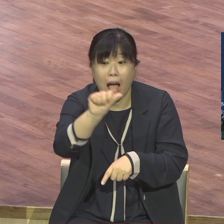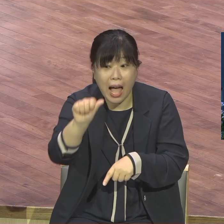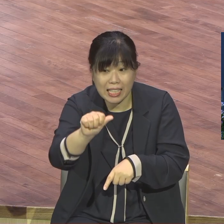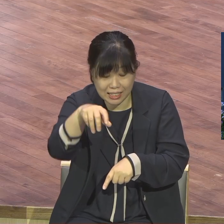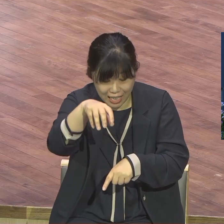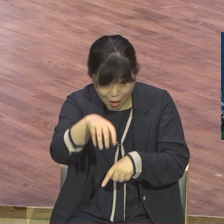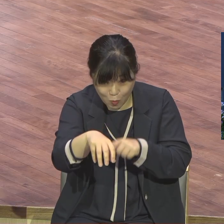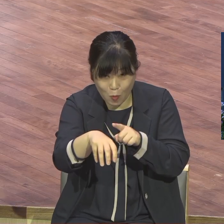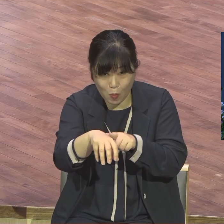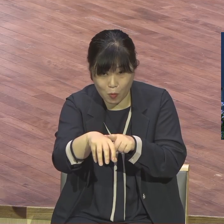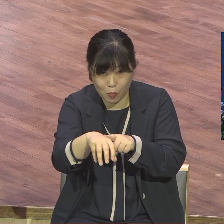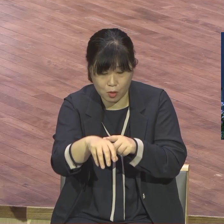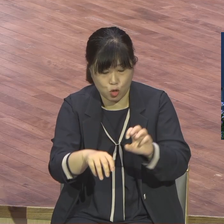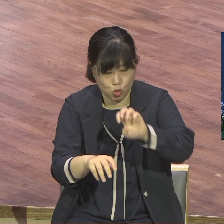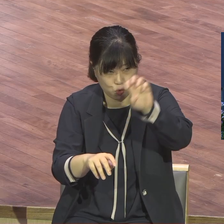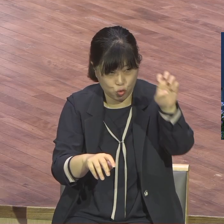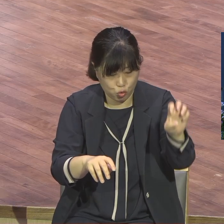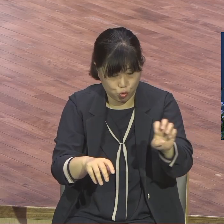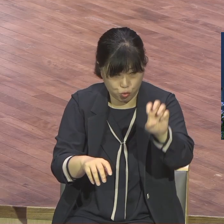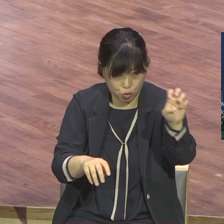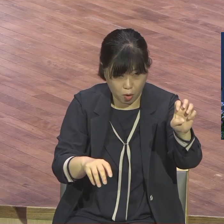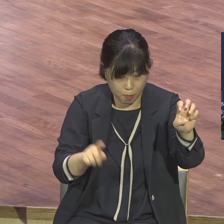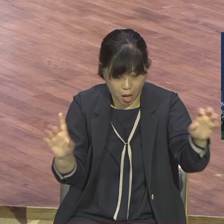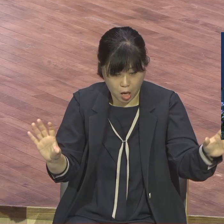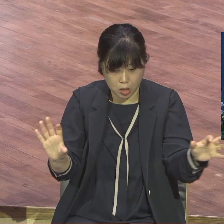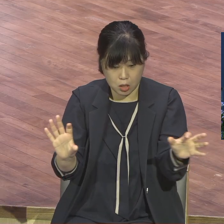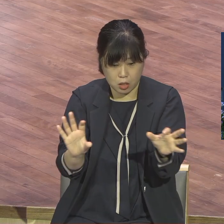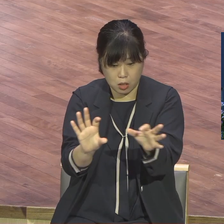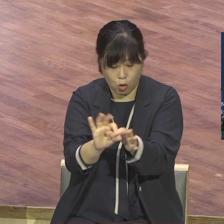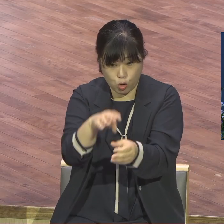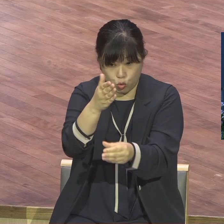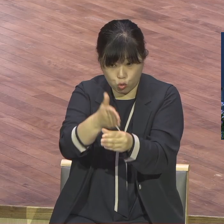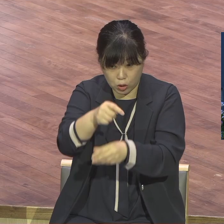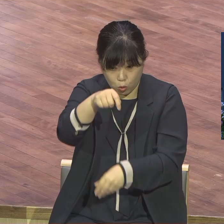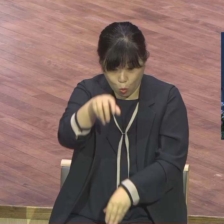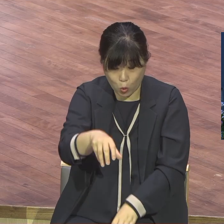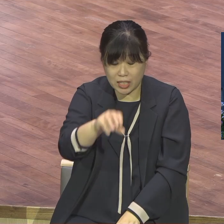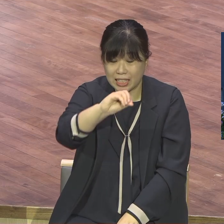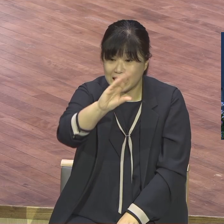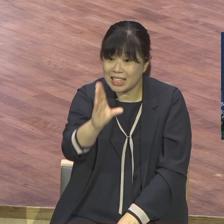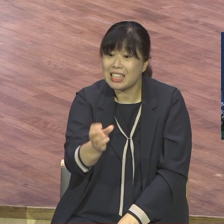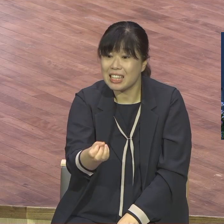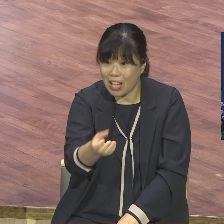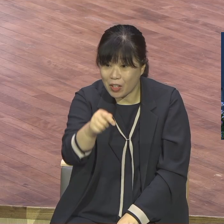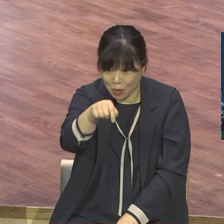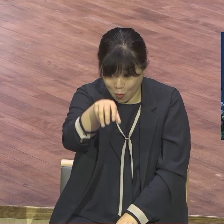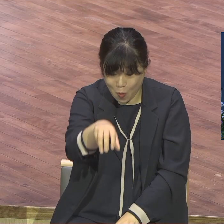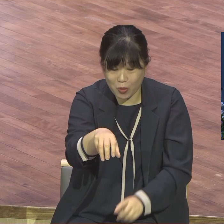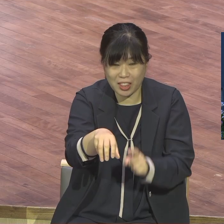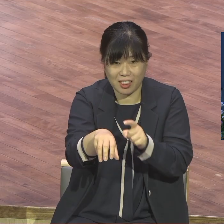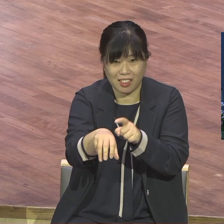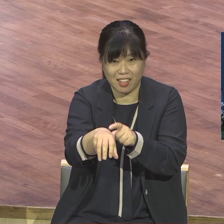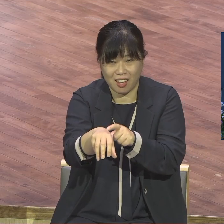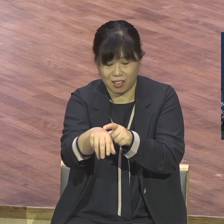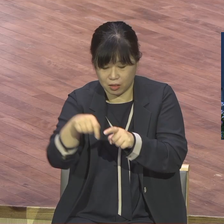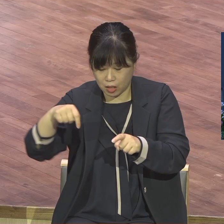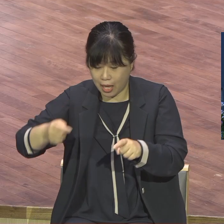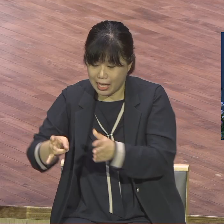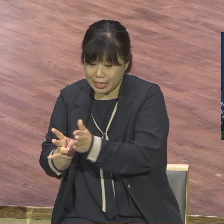터키에서 이 유럽과 아시아를 연결하는 성이 터키예요. 그렇게 그 연결 전부 바울이